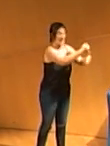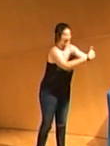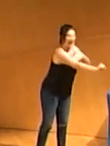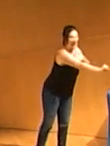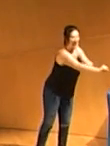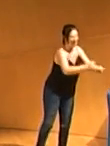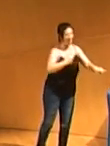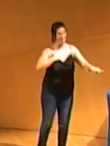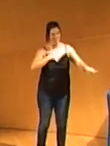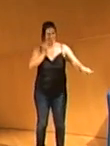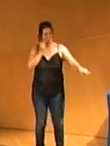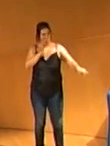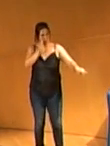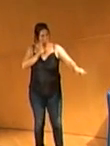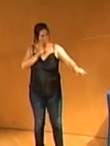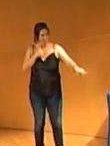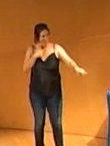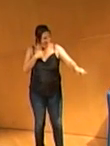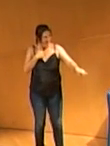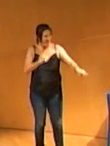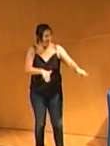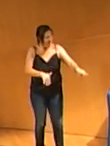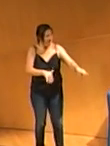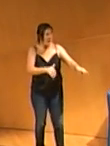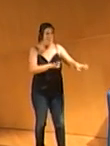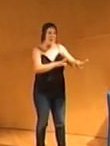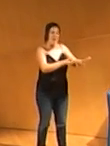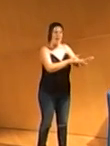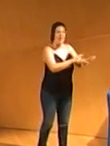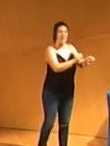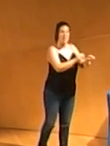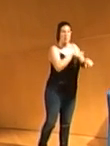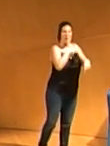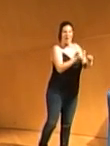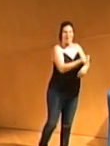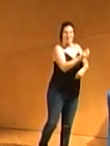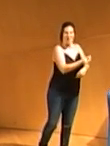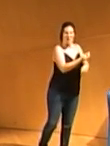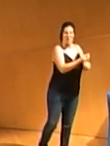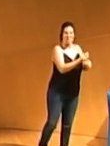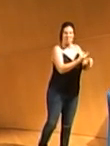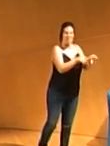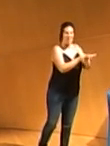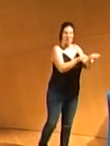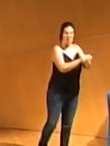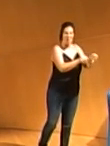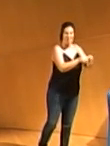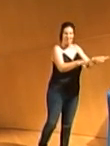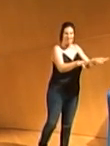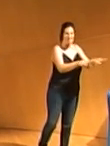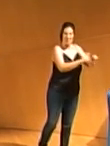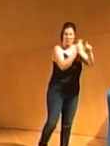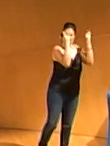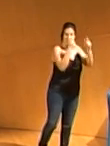des frères et les sœurs sont restées des sœurs de la personne, de l'enfant handicapé dans un premier temps et de l'adulte handicapé dans un deuxième